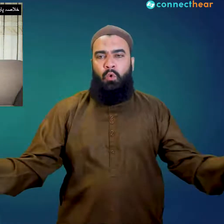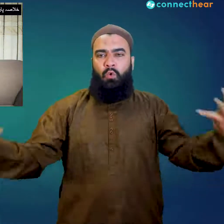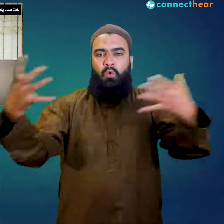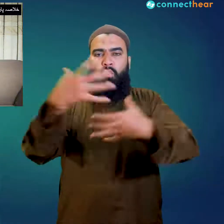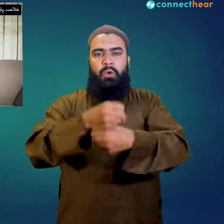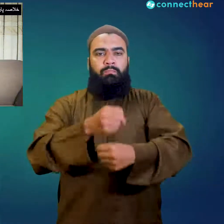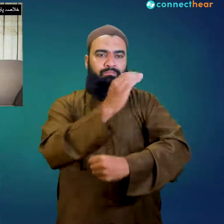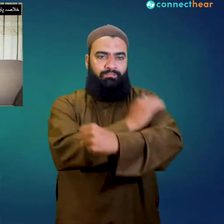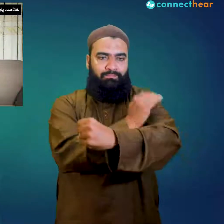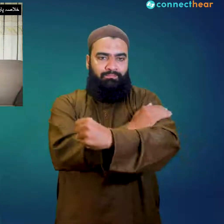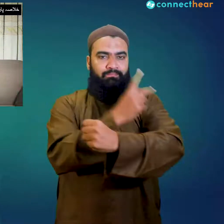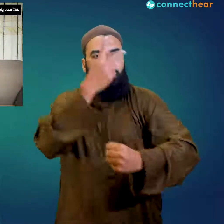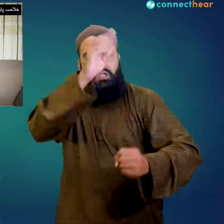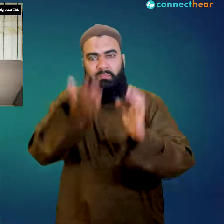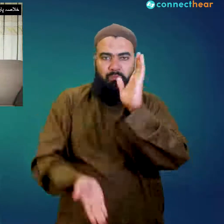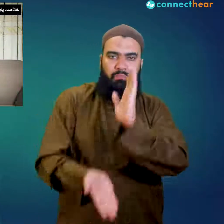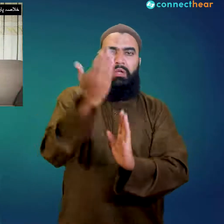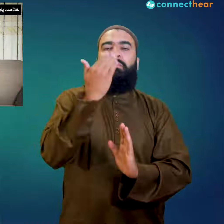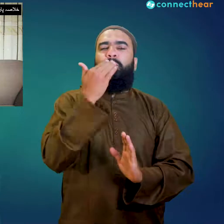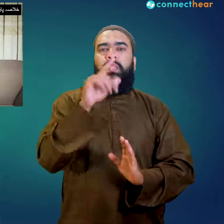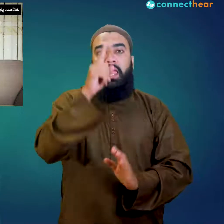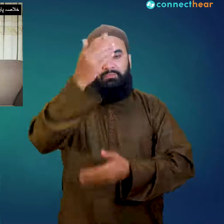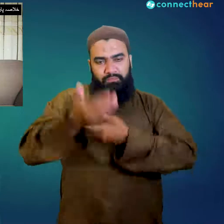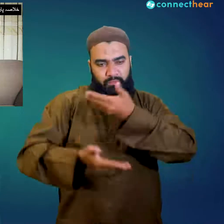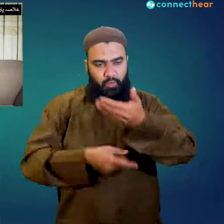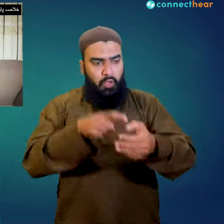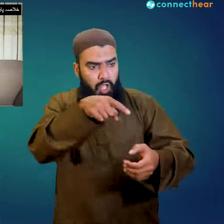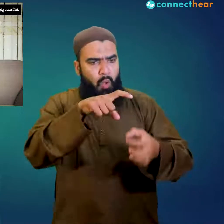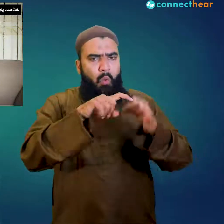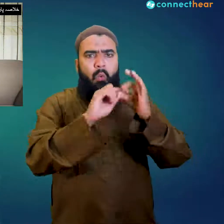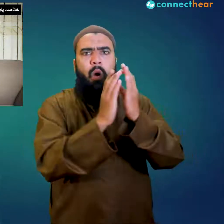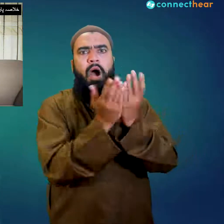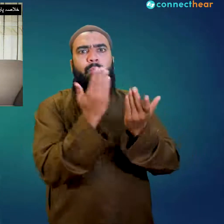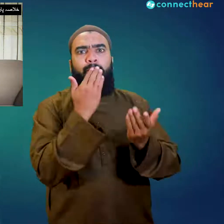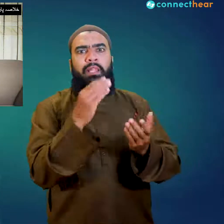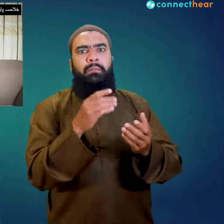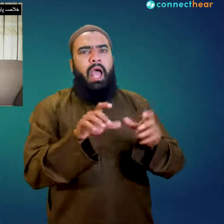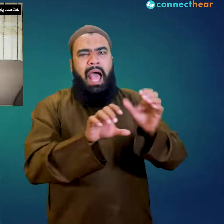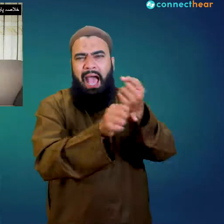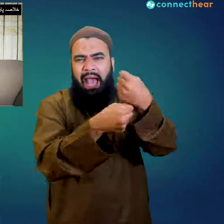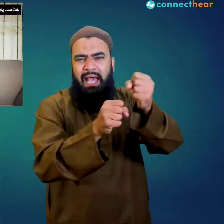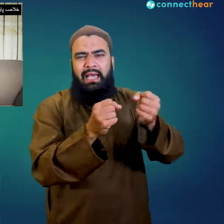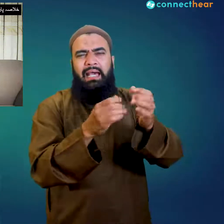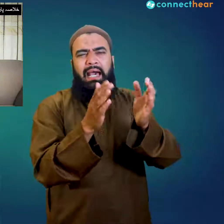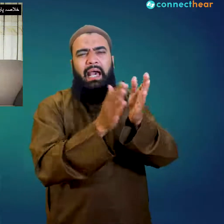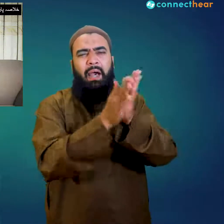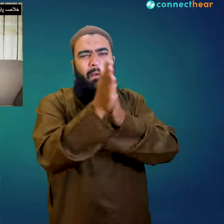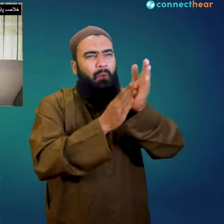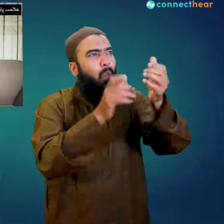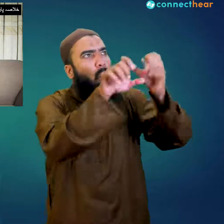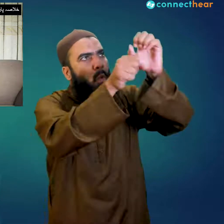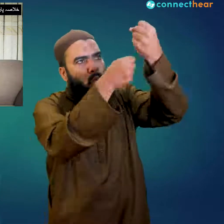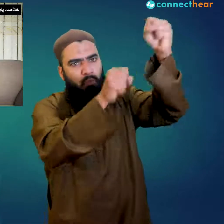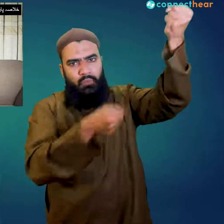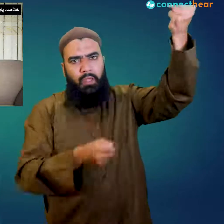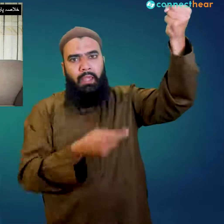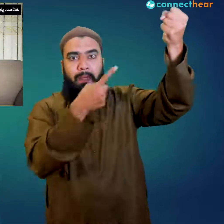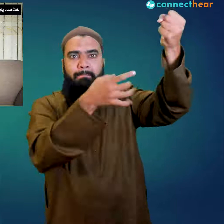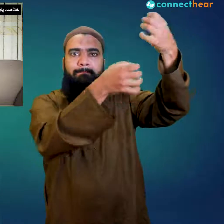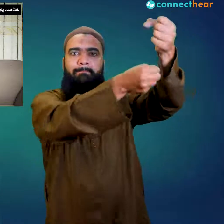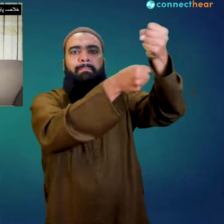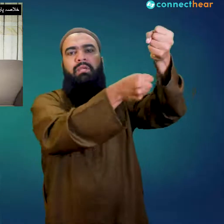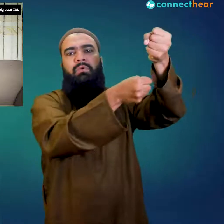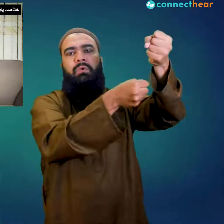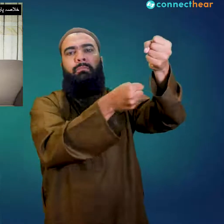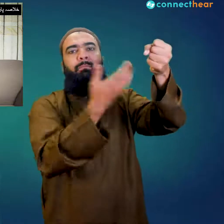مضبوط رسی ہے، اور شریعت بھی فرمایا گیا کہ اس کو مضبوطی کے ساتھ تھامے رہو اور آپس میں تفرقہ نہ